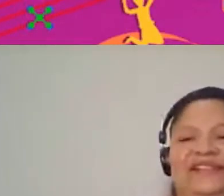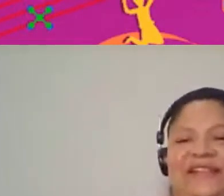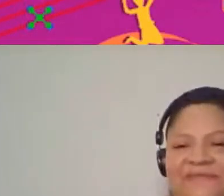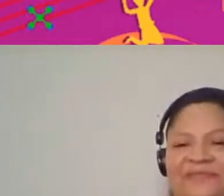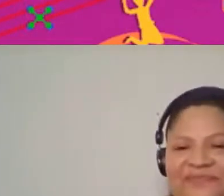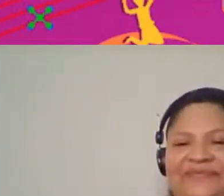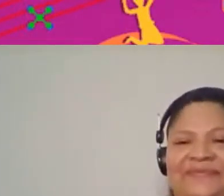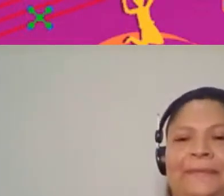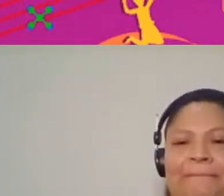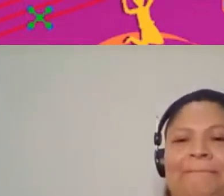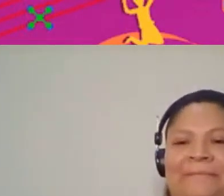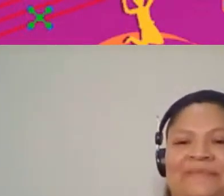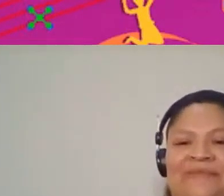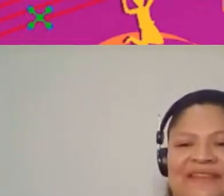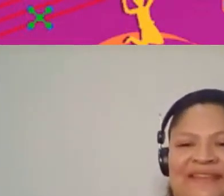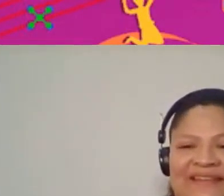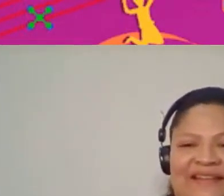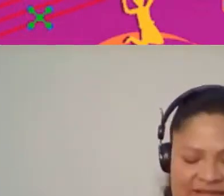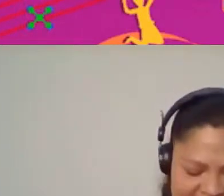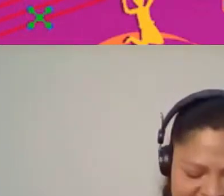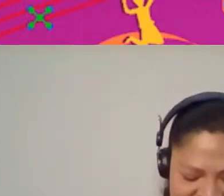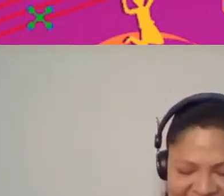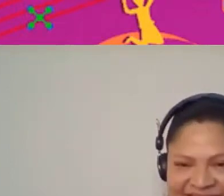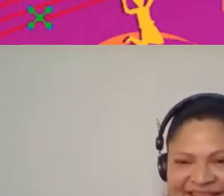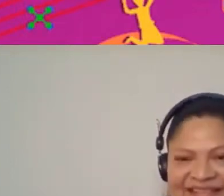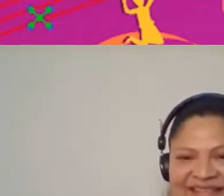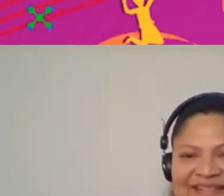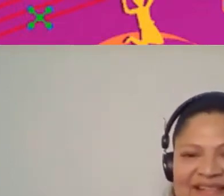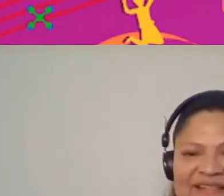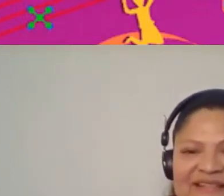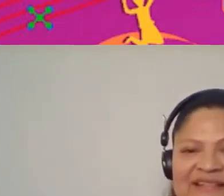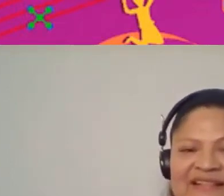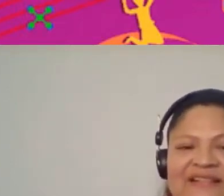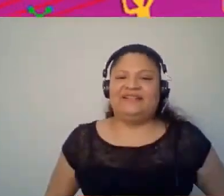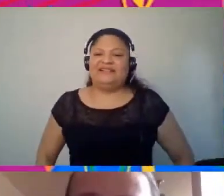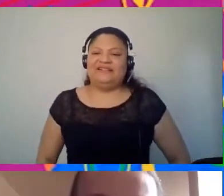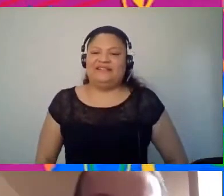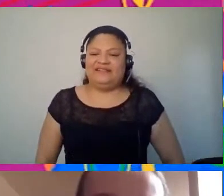la diferencia. Bueno, claramente